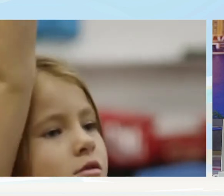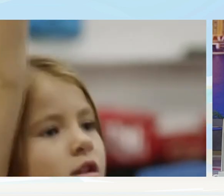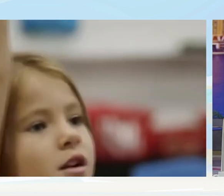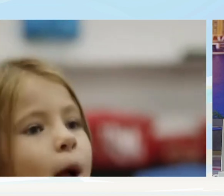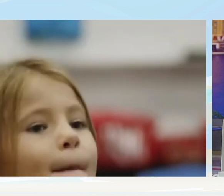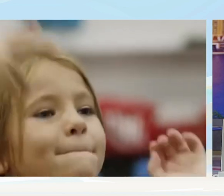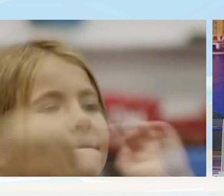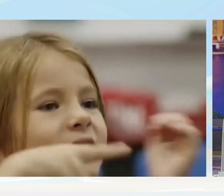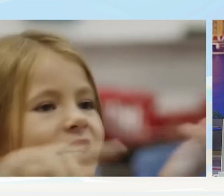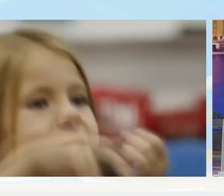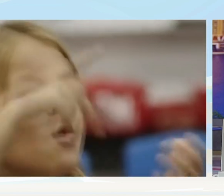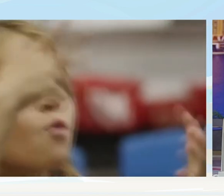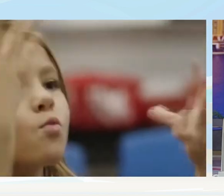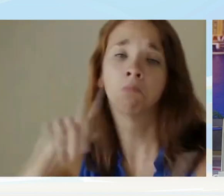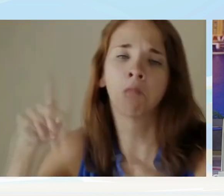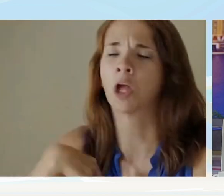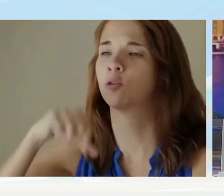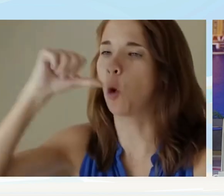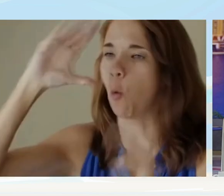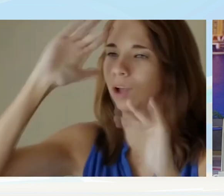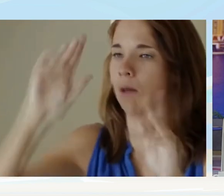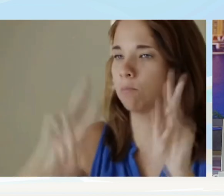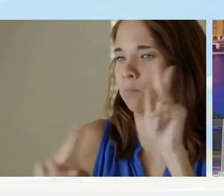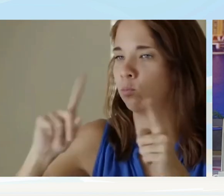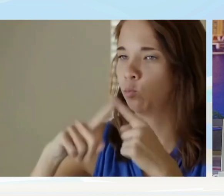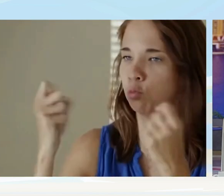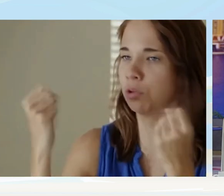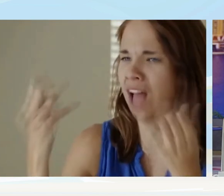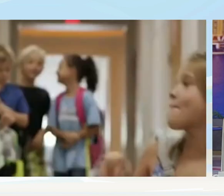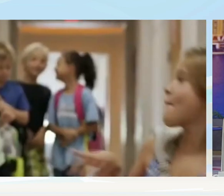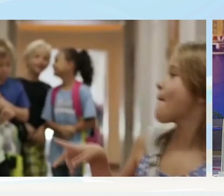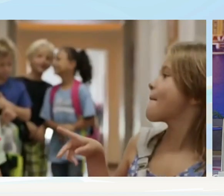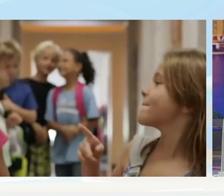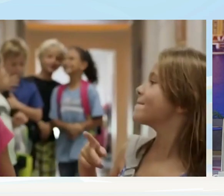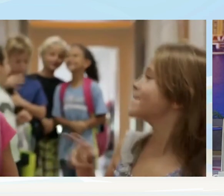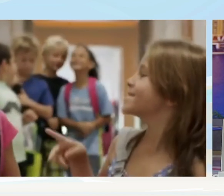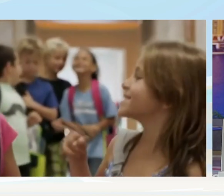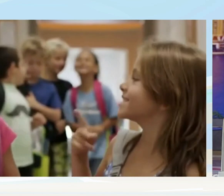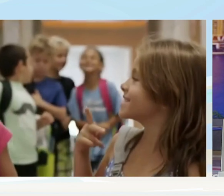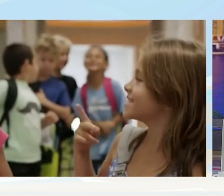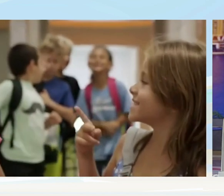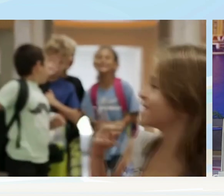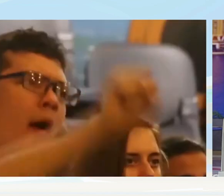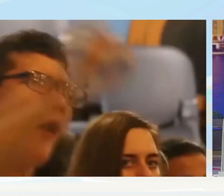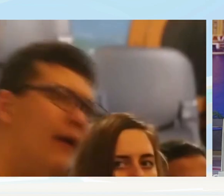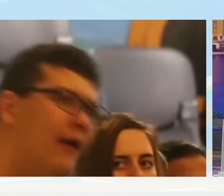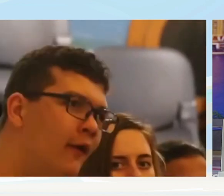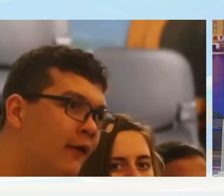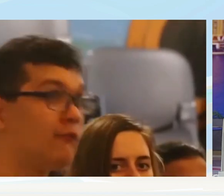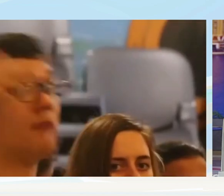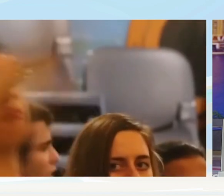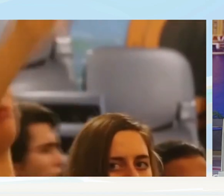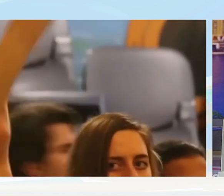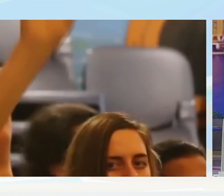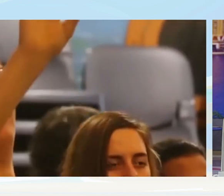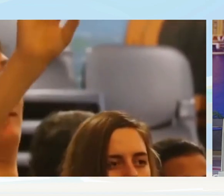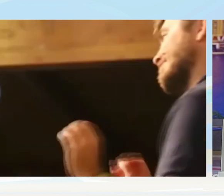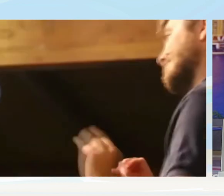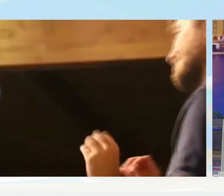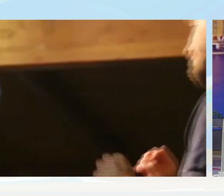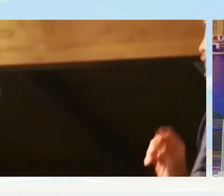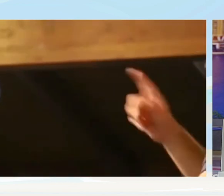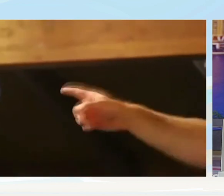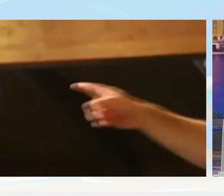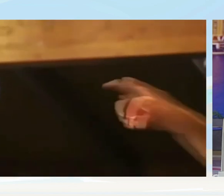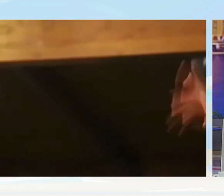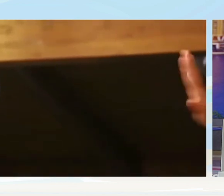يتأهلوا ويتعلموا لغة إشارة، المناهج يتم تغييرها وتطويرها علشان تكون مناسبة لذوي الإعاقة السمعية. المجلس